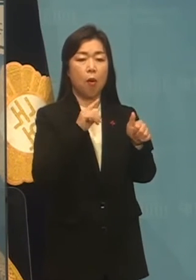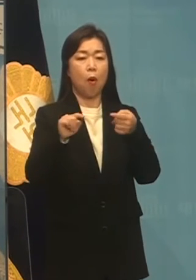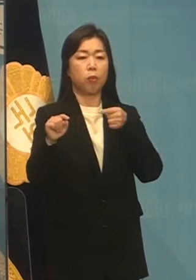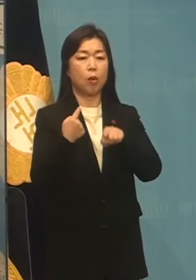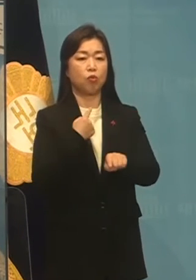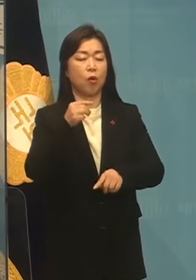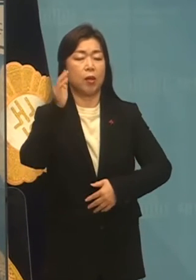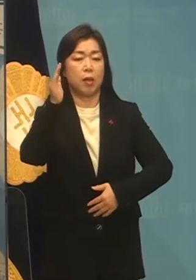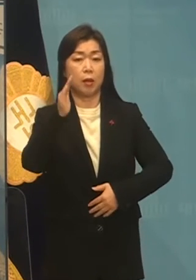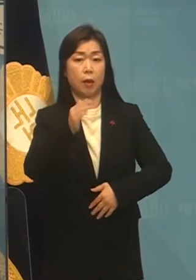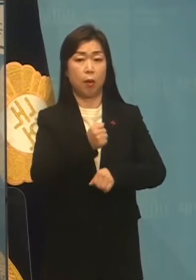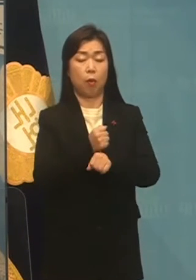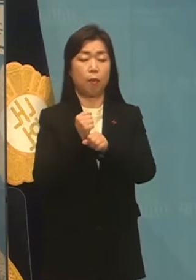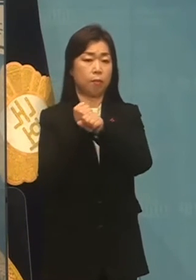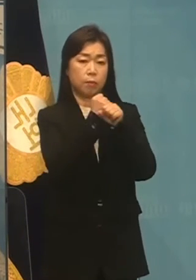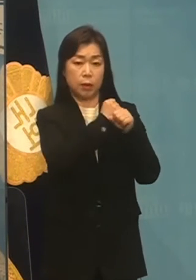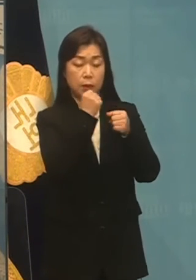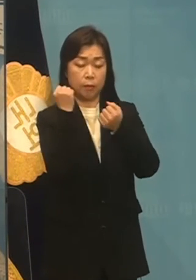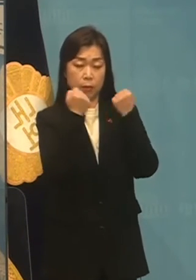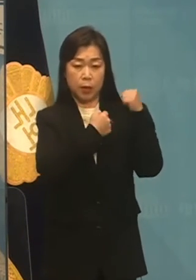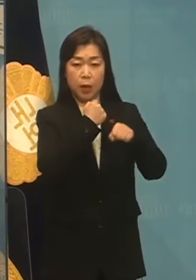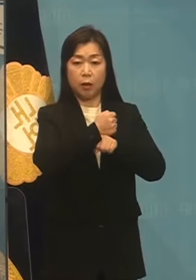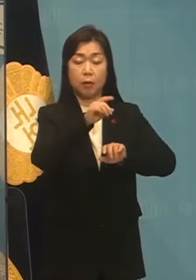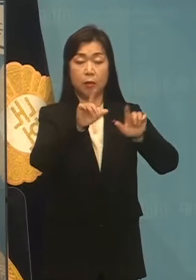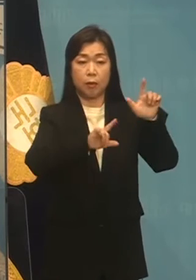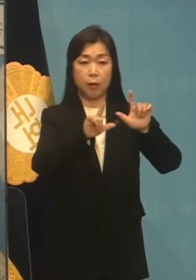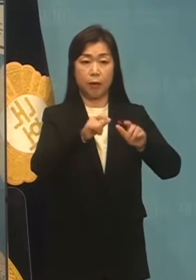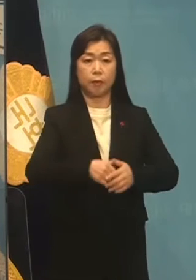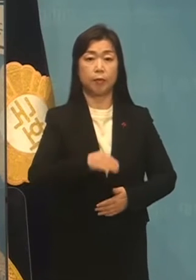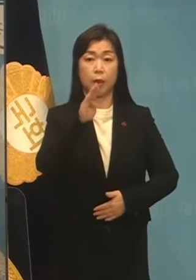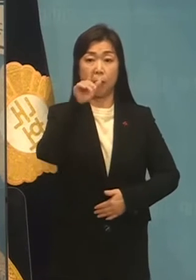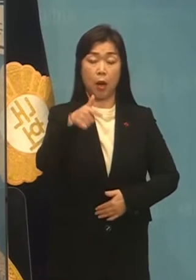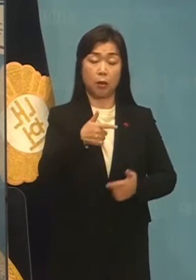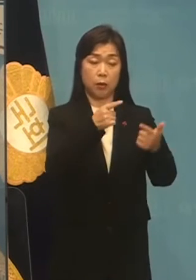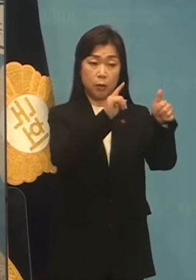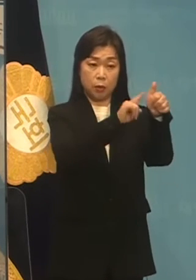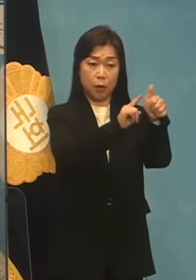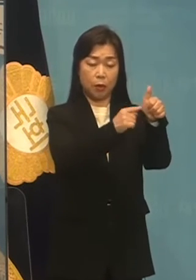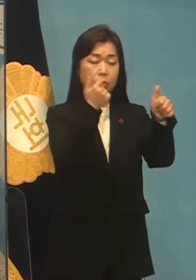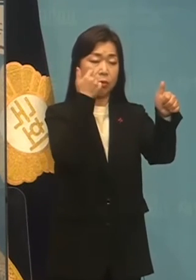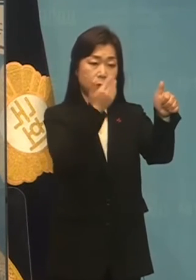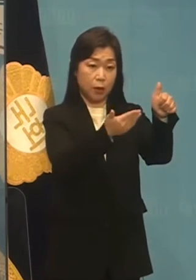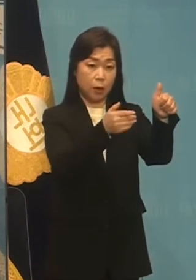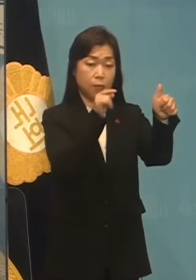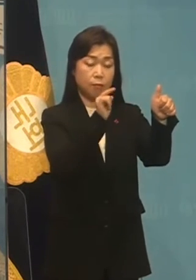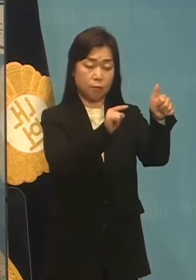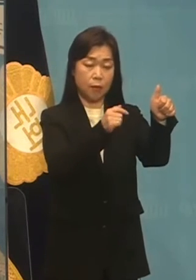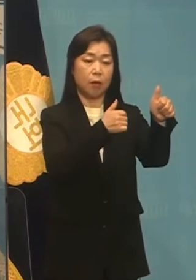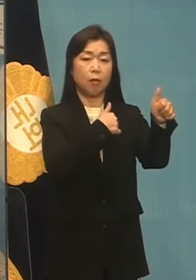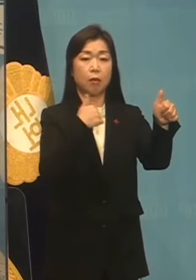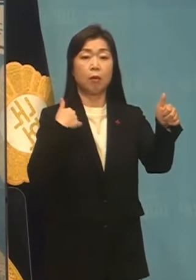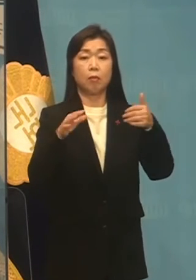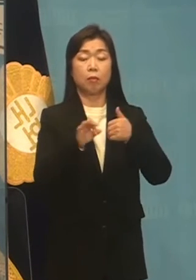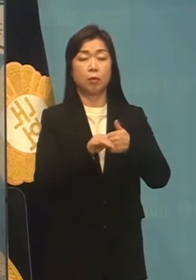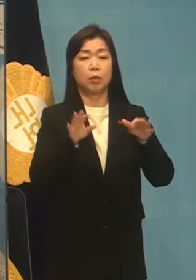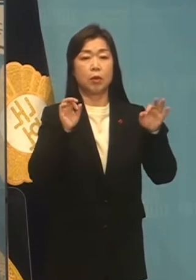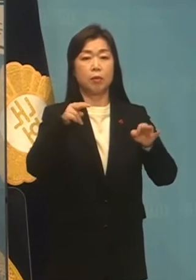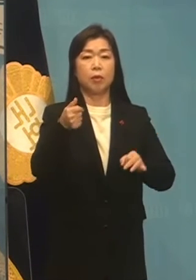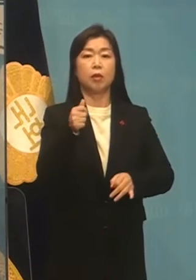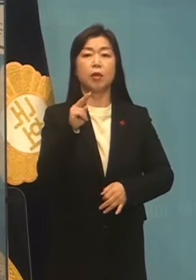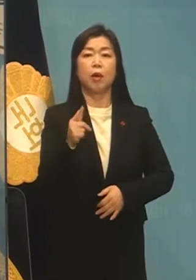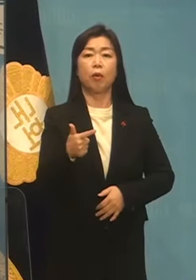동문서답만 되풀이했습니다. 박형준 시장에게 묻습니다. 그렇게 당당하다면 김승현 전